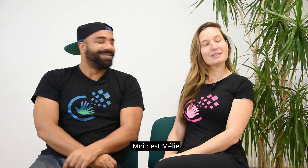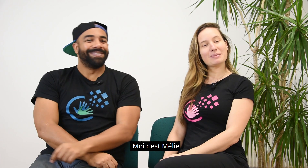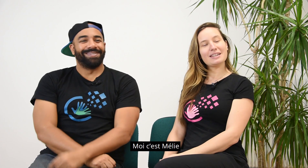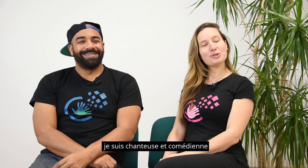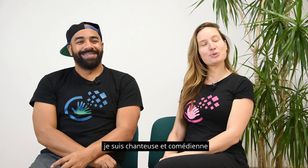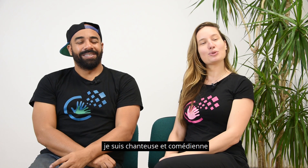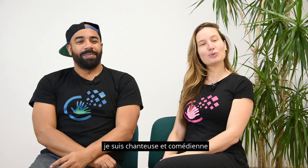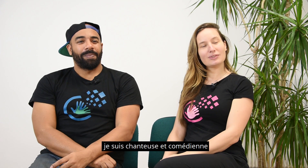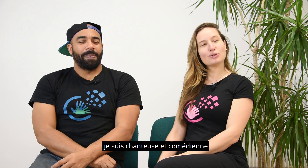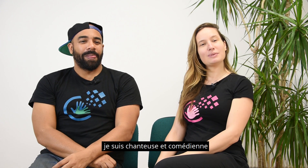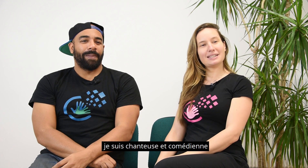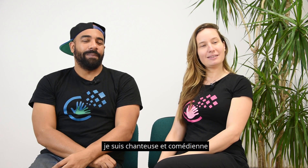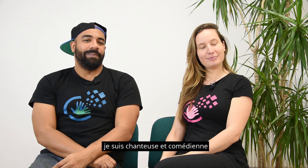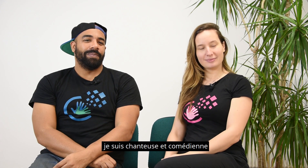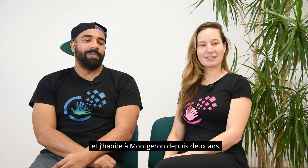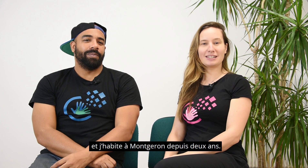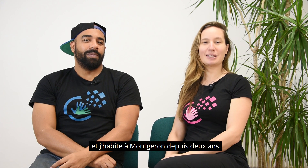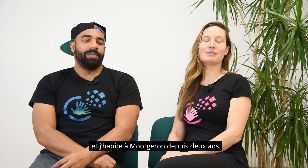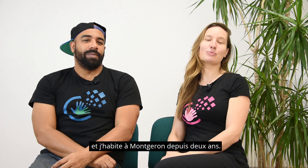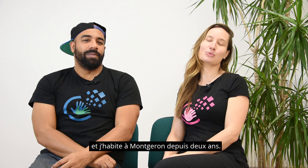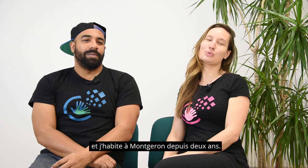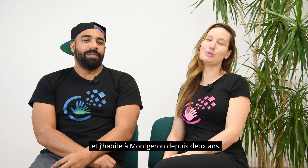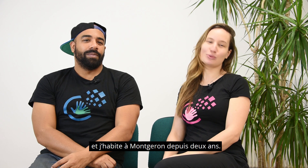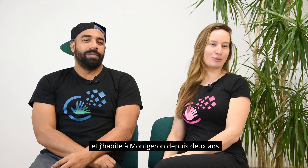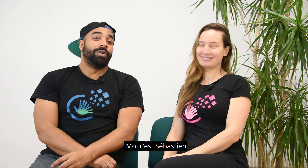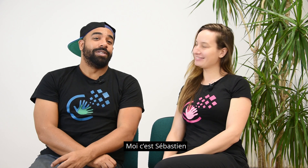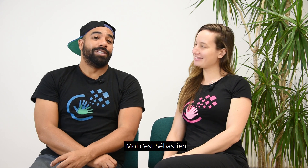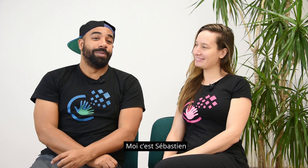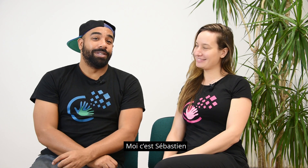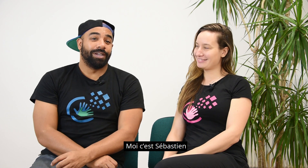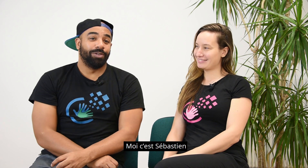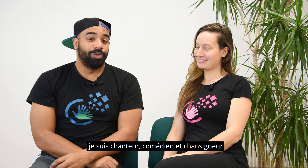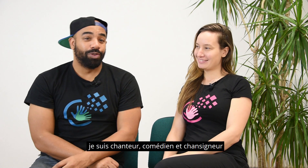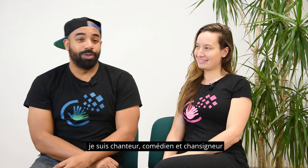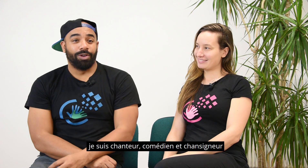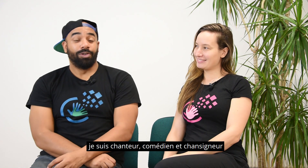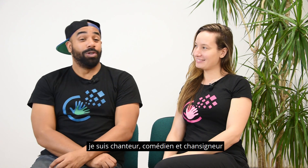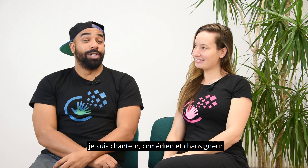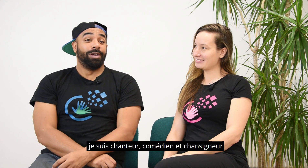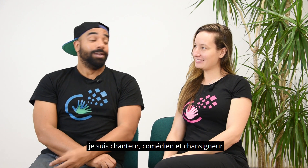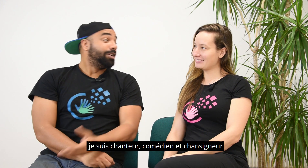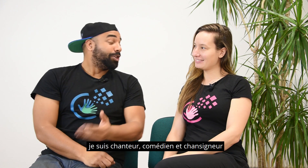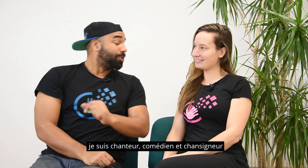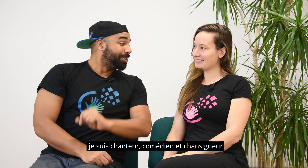Moi, c'est Mélie, je suis chanteuse et comédienne et j'habite à Montgeron depuis 2 ans. Moi, c'est Sébastien, je suis chanteur, comédien et